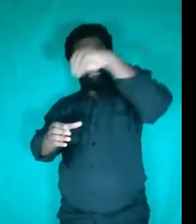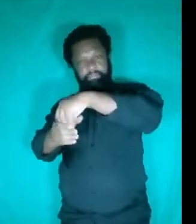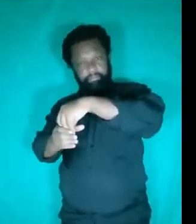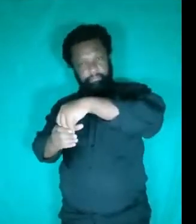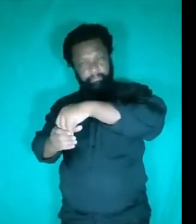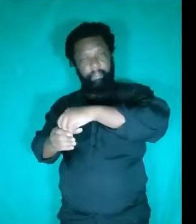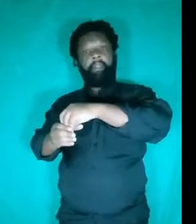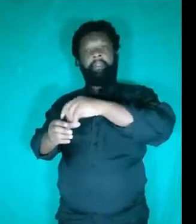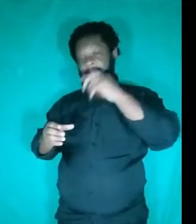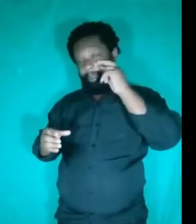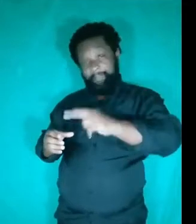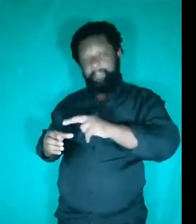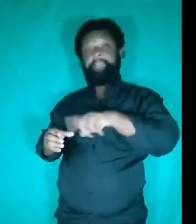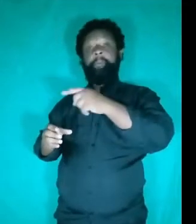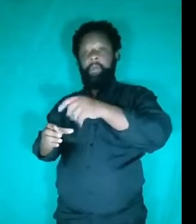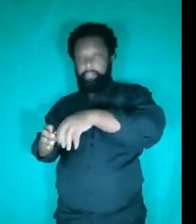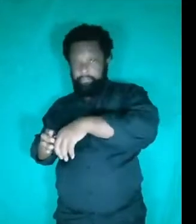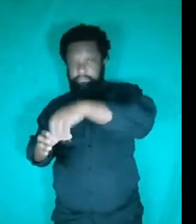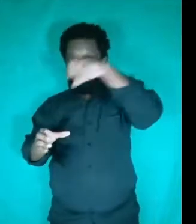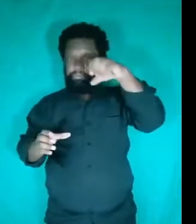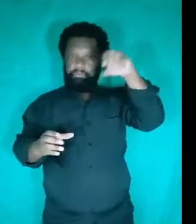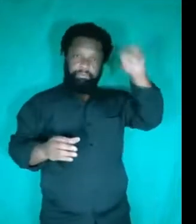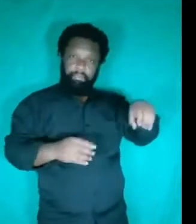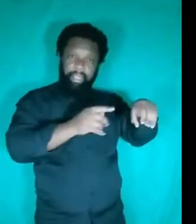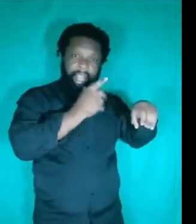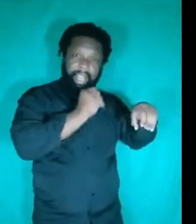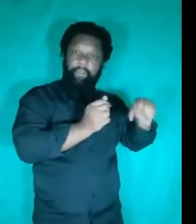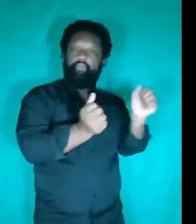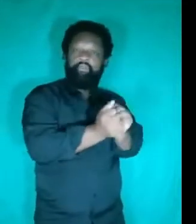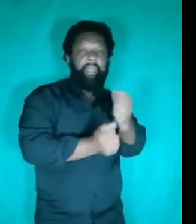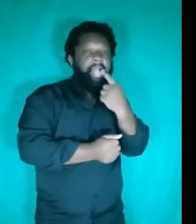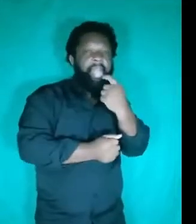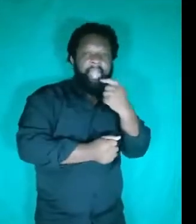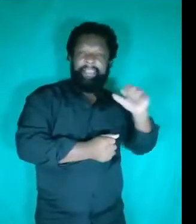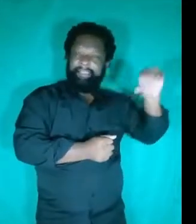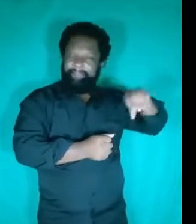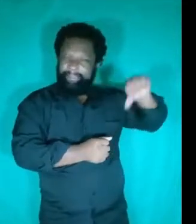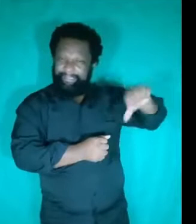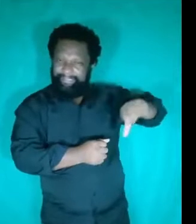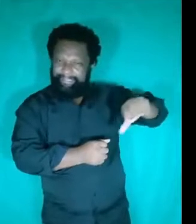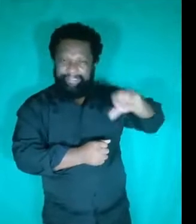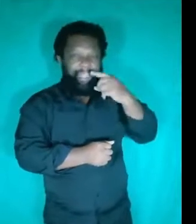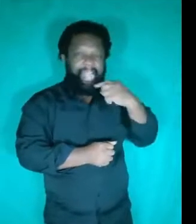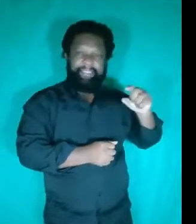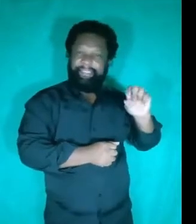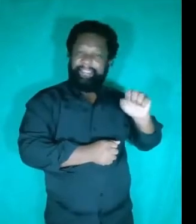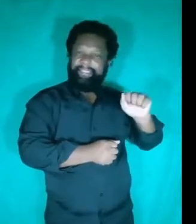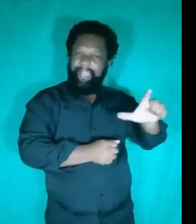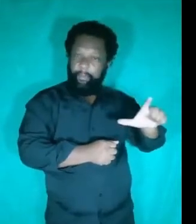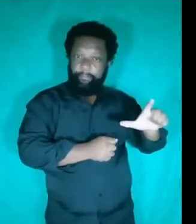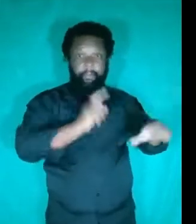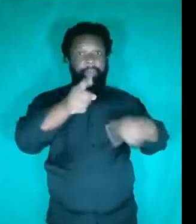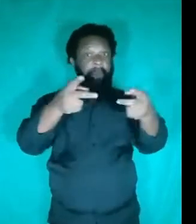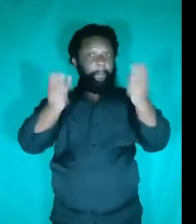tirar esse mesmo ovo que eu mergulhei na água pura e vou mergulhar numa água com sal dissolvido. A partir daí vocês vão